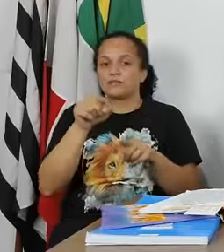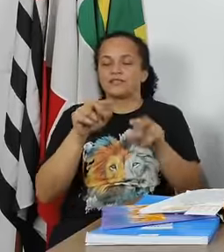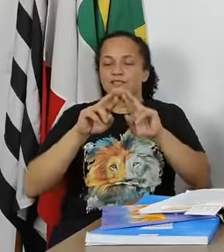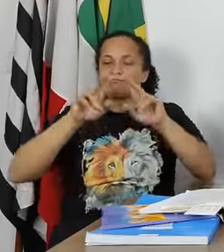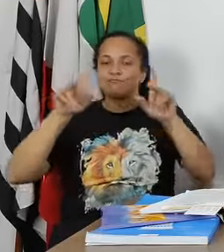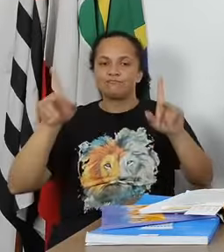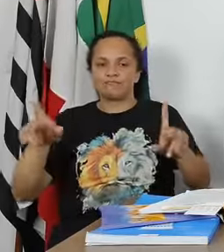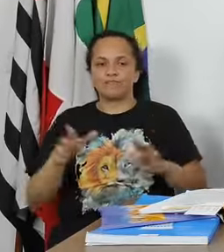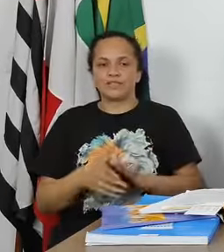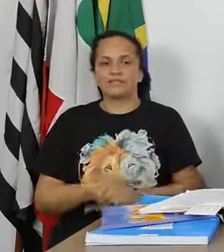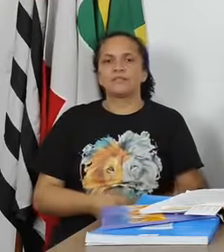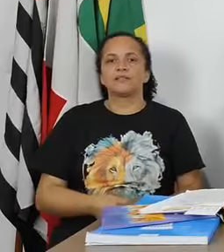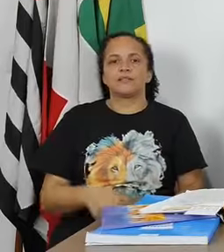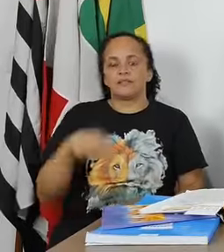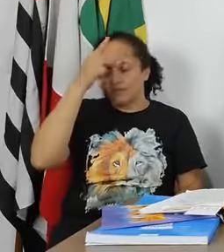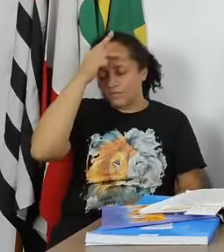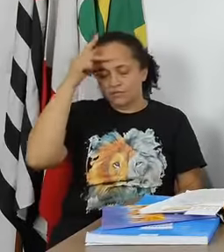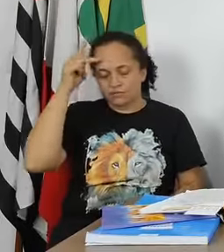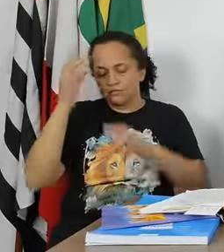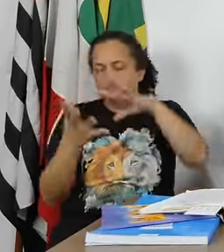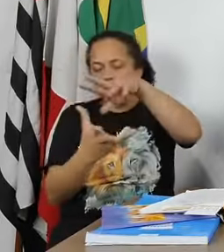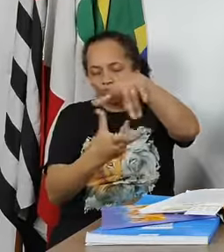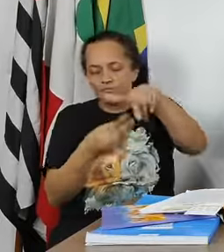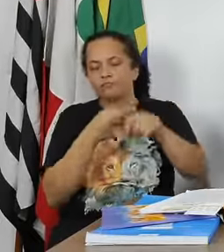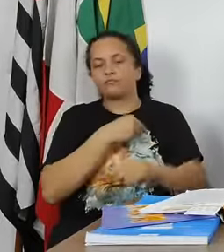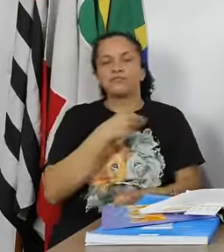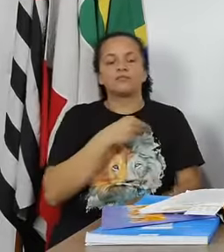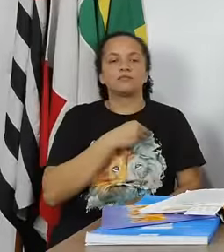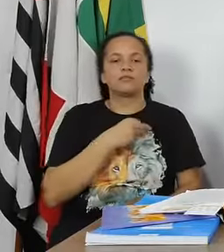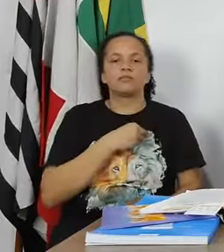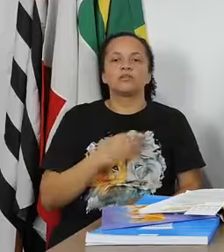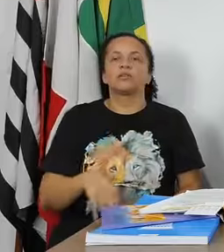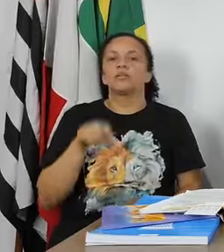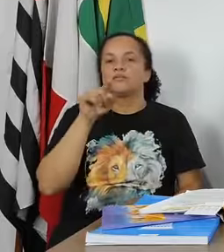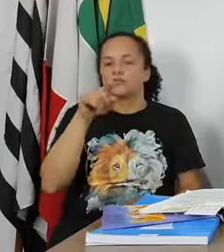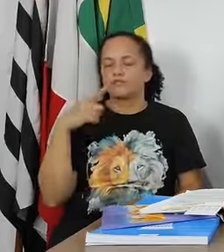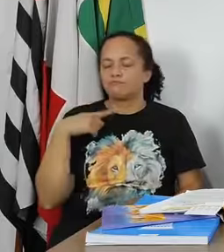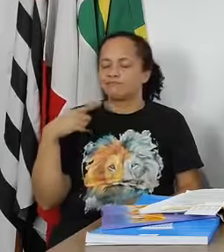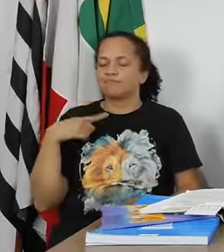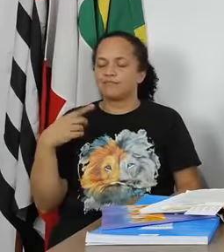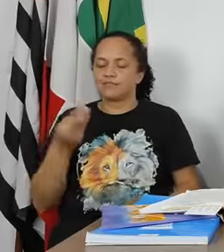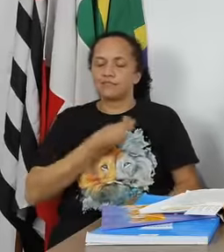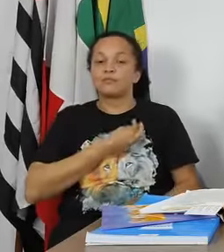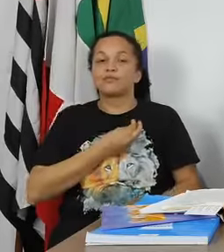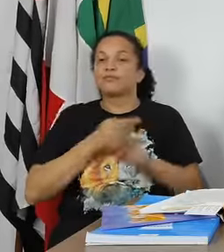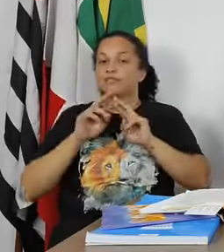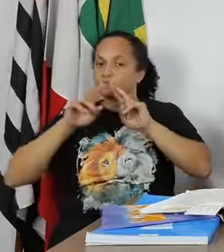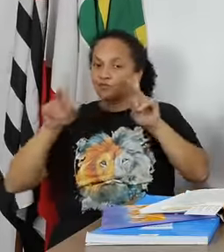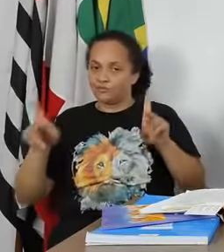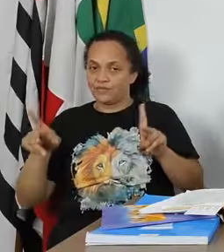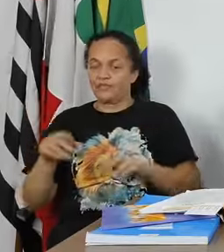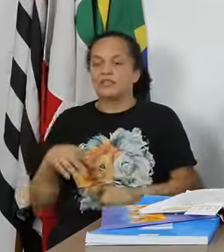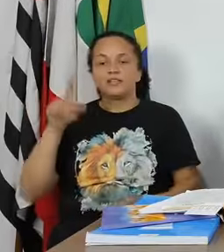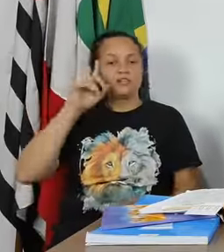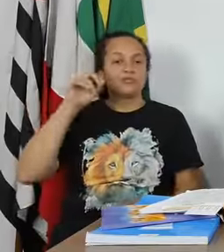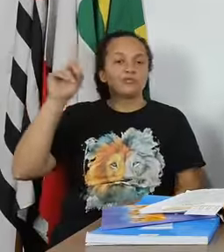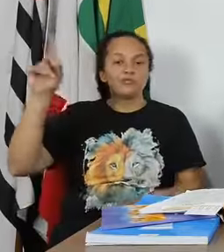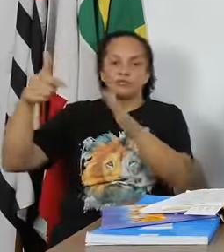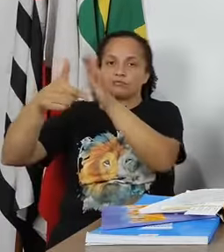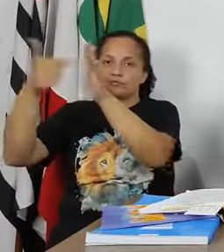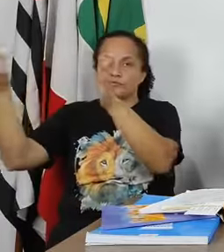no mundo, perseverando a palavra da vida, para que no dia de Cristo eu me glorie que não